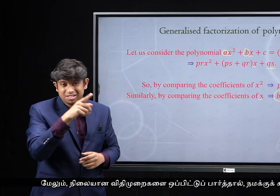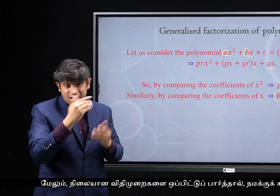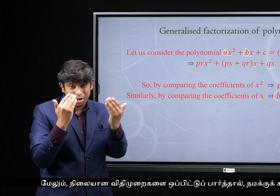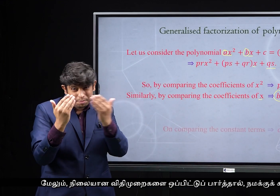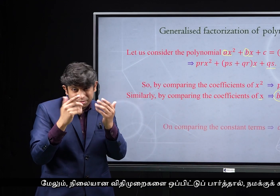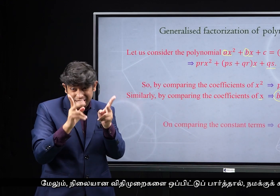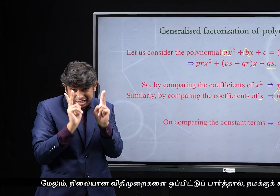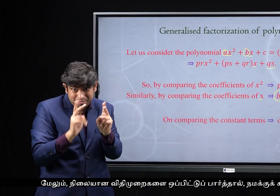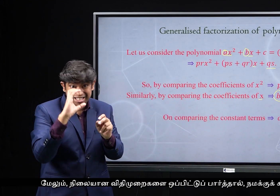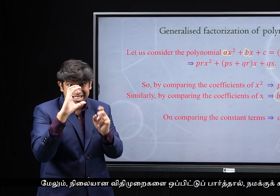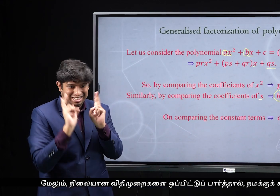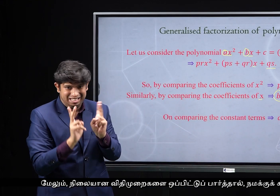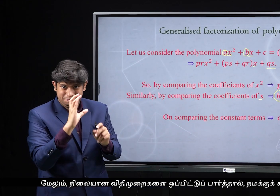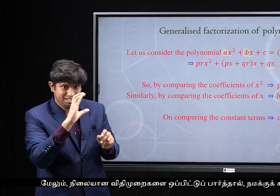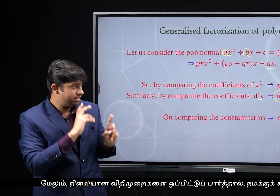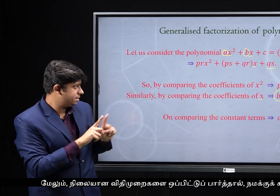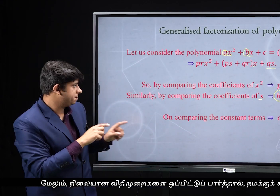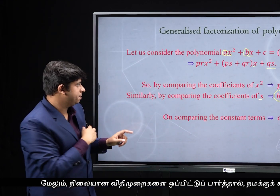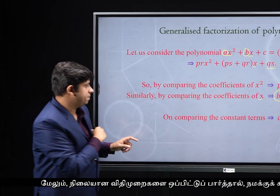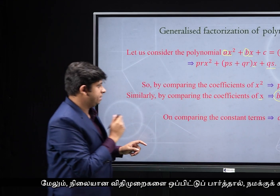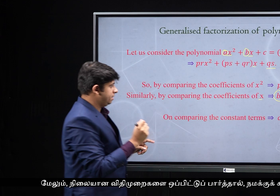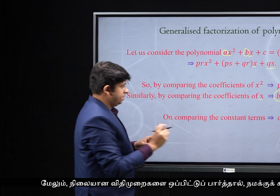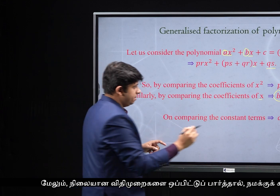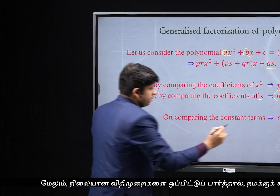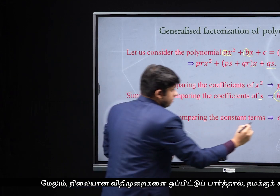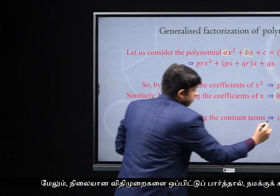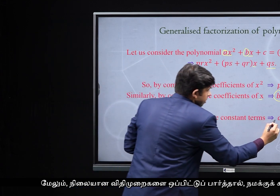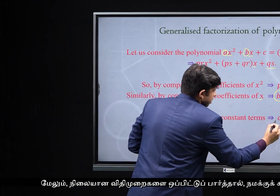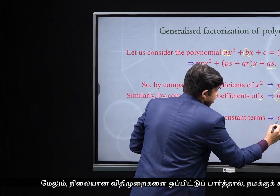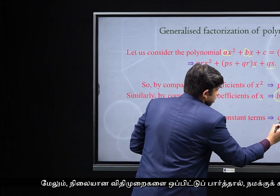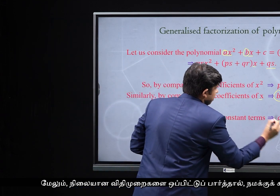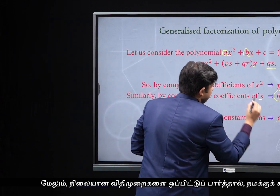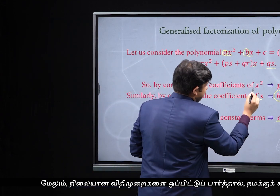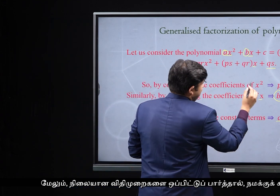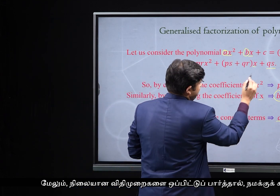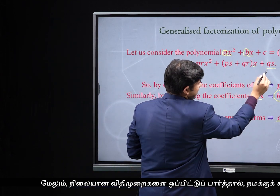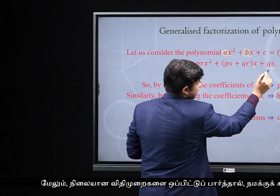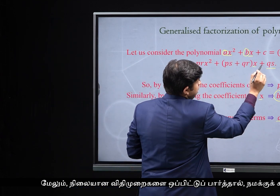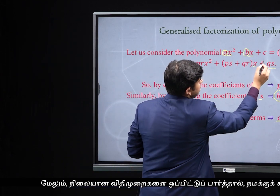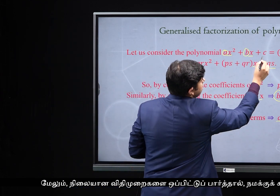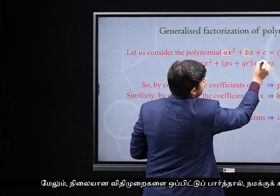மேலும் நிலையான விதிமுறைகளை ஒப்பிட்டு பார்த்தால் நமக்கு கிடைக்கும் C ஈடு QS.